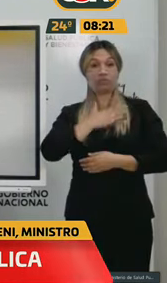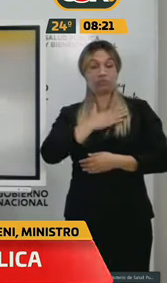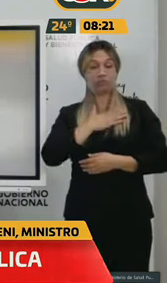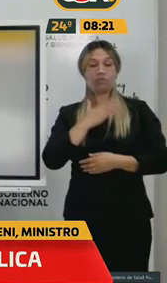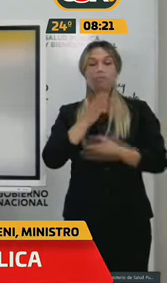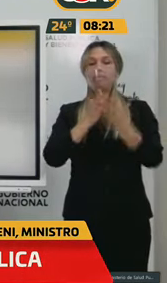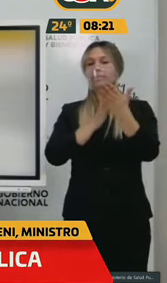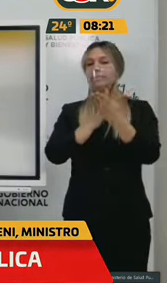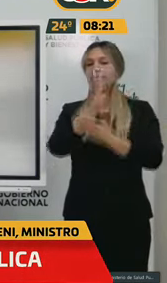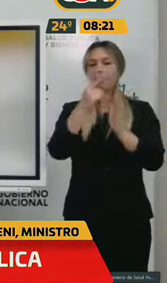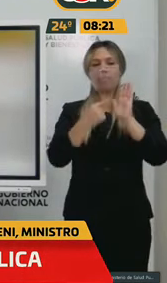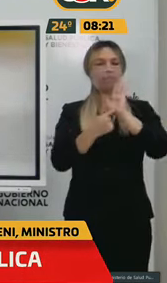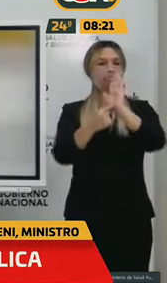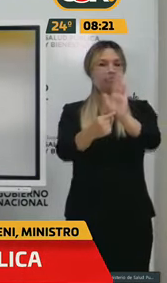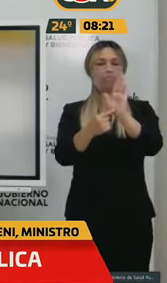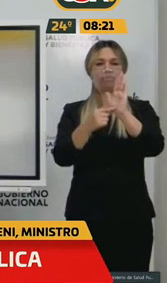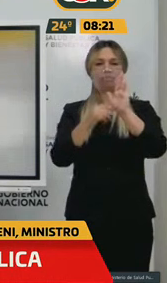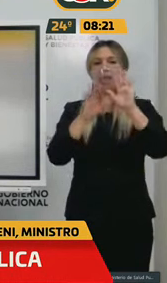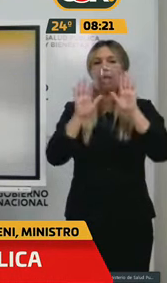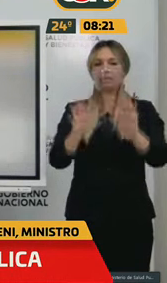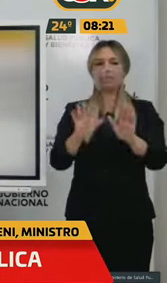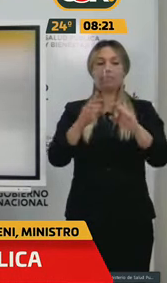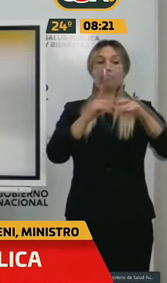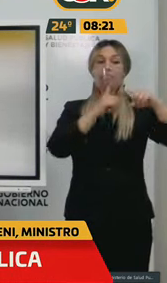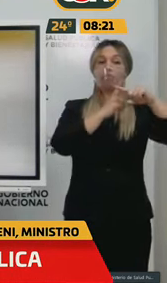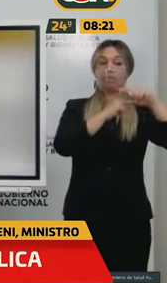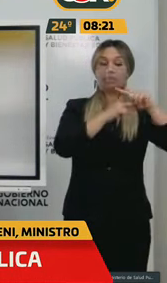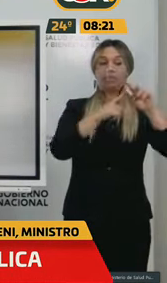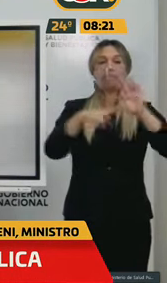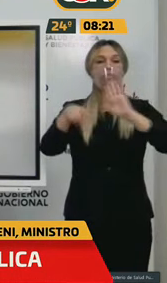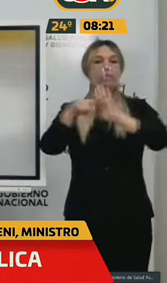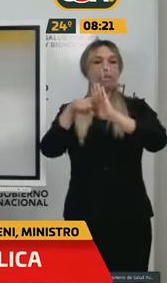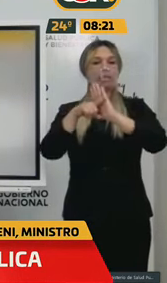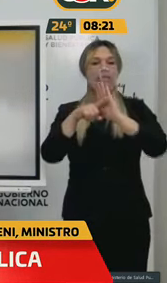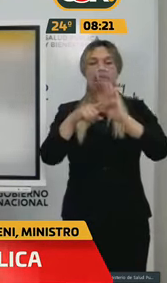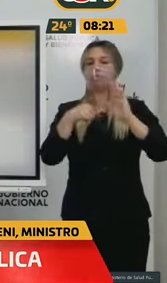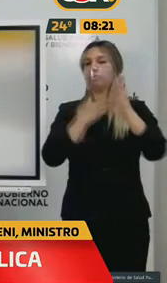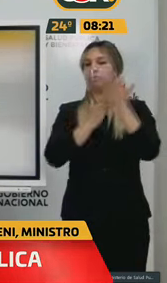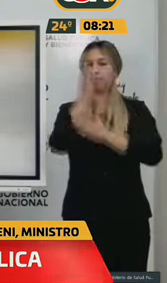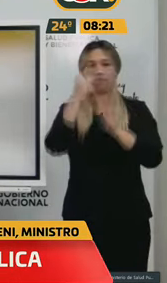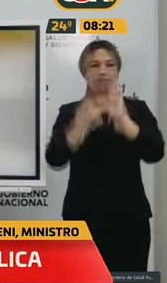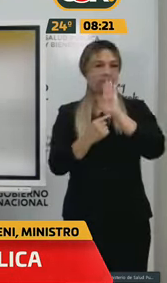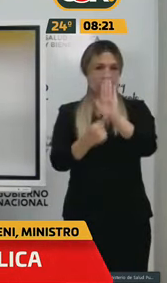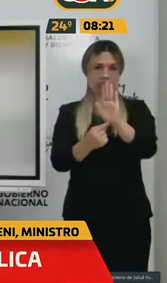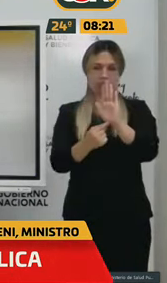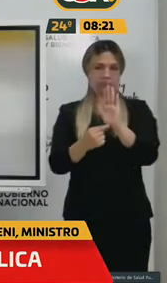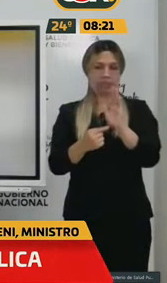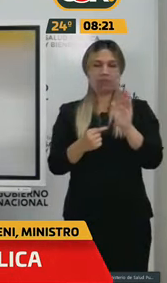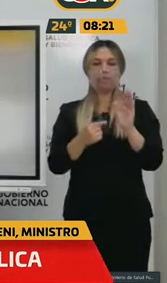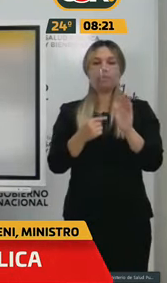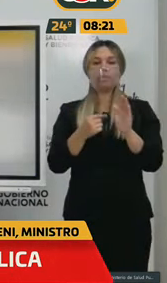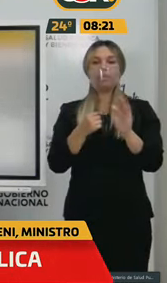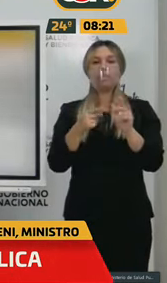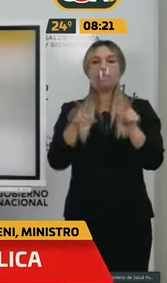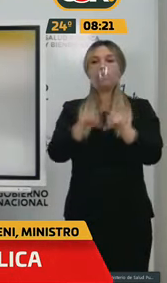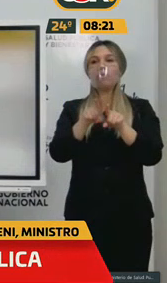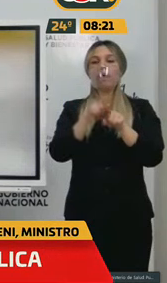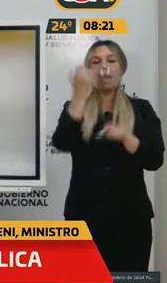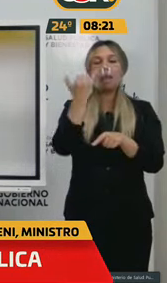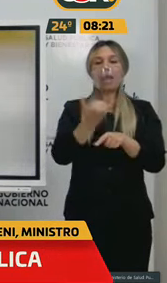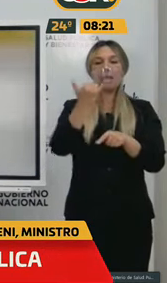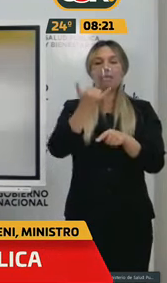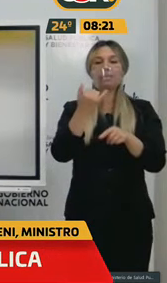mostrar los datos como son, sean estos positivos o negativos. Y siempre hacemos cuestión